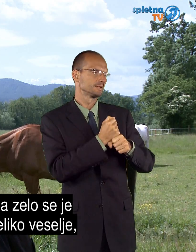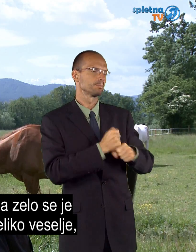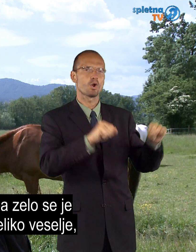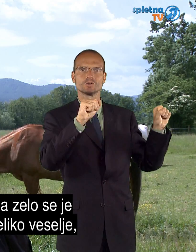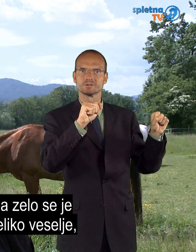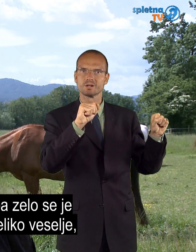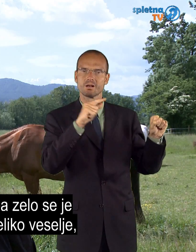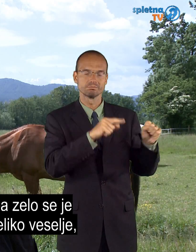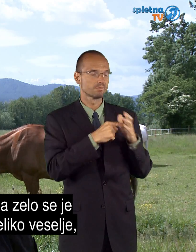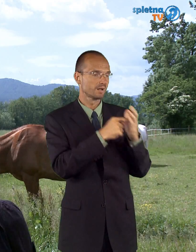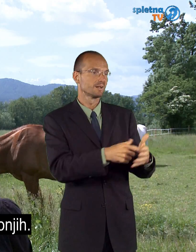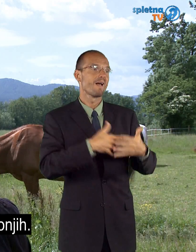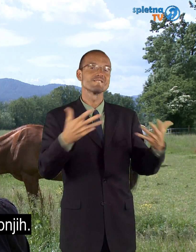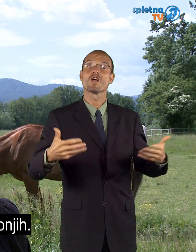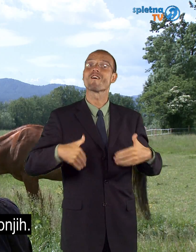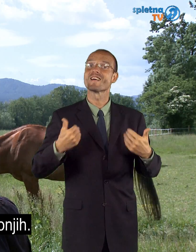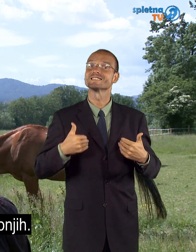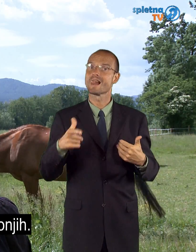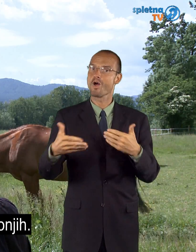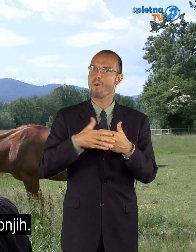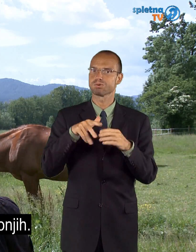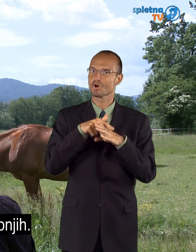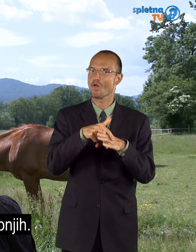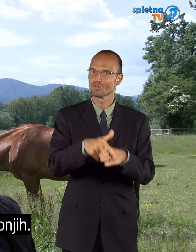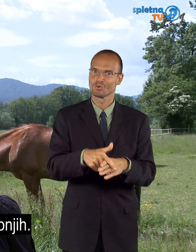in izražala veliko veselja, ko je bila ob konjih.